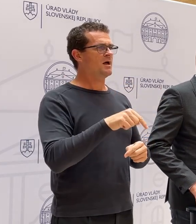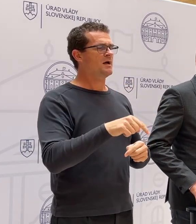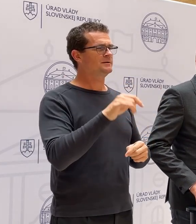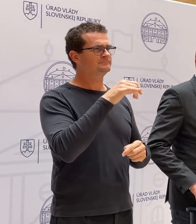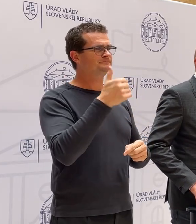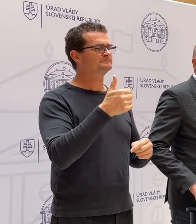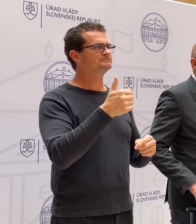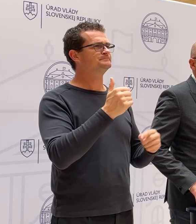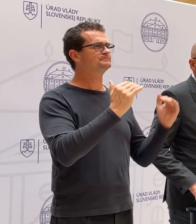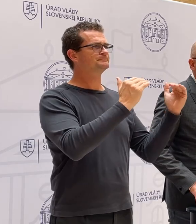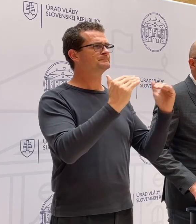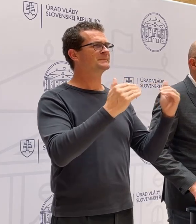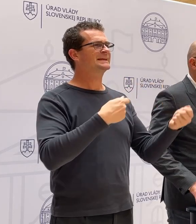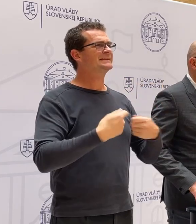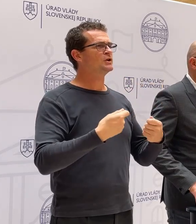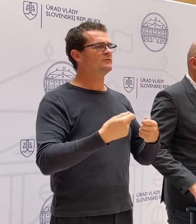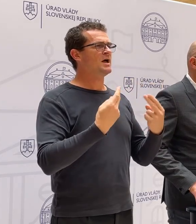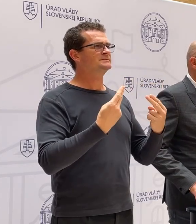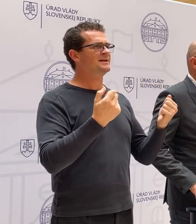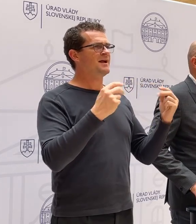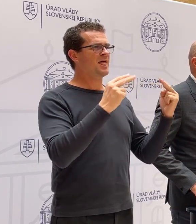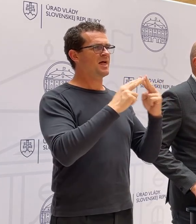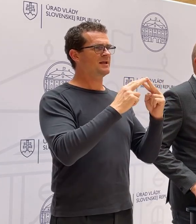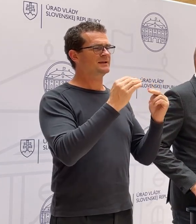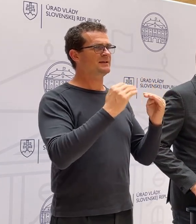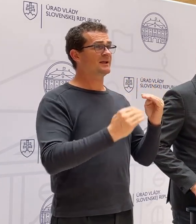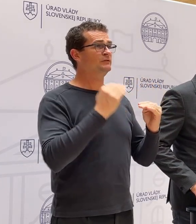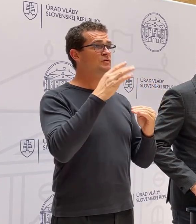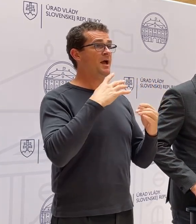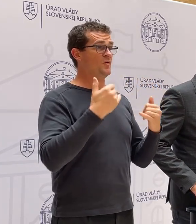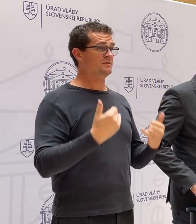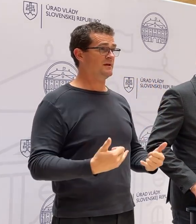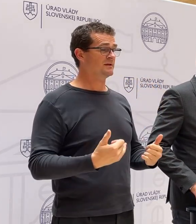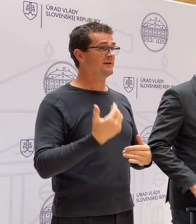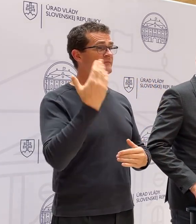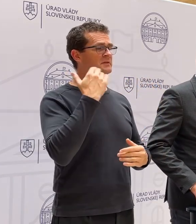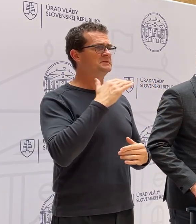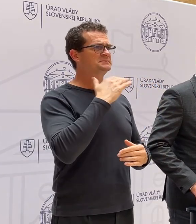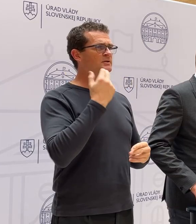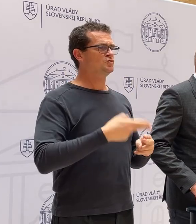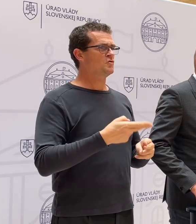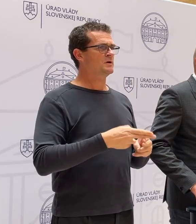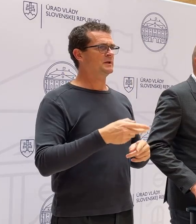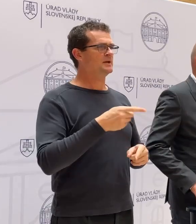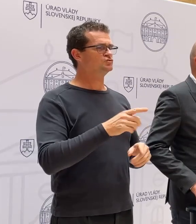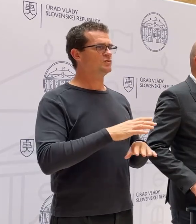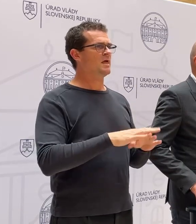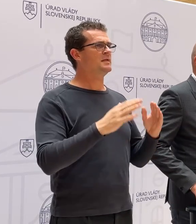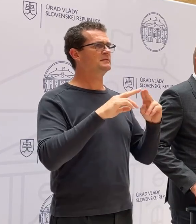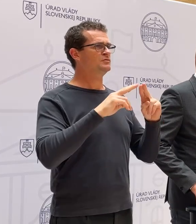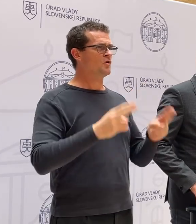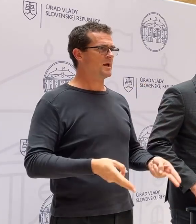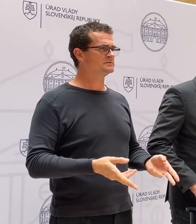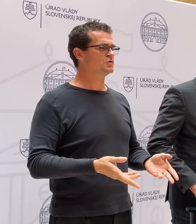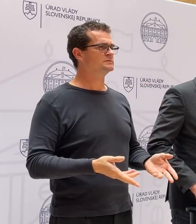tzv. Spotová, tá trhová cena elektriny tak absurdne vysoká, ako je dnes, a vtedy stačilo riešiť iba